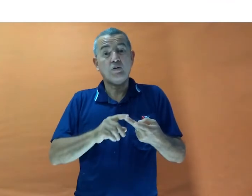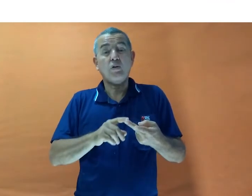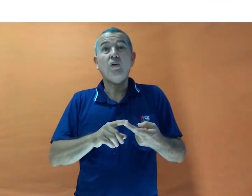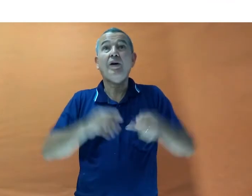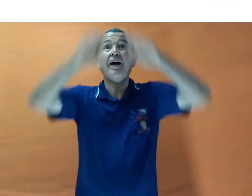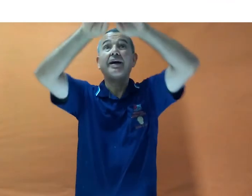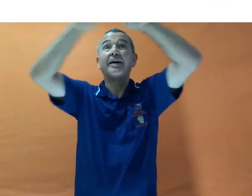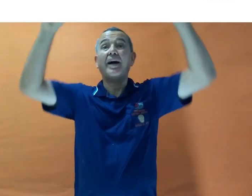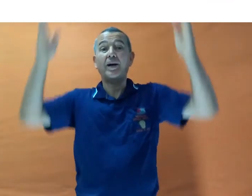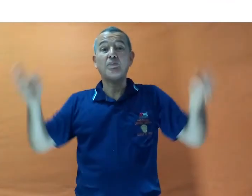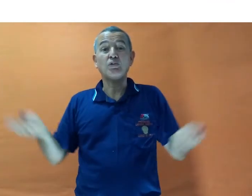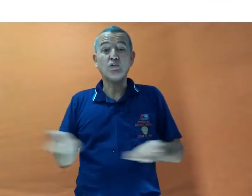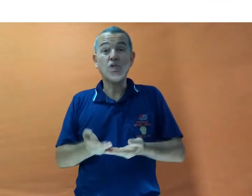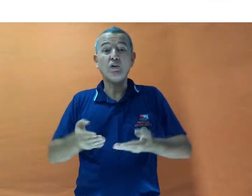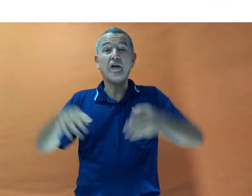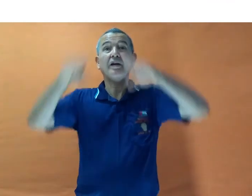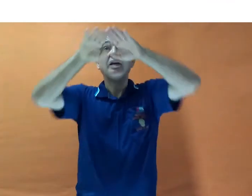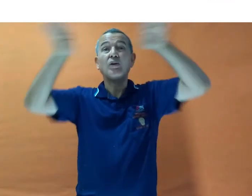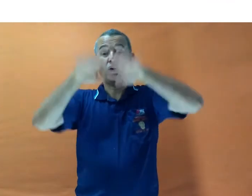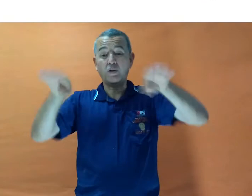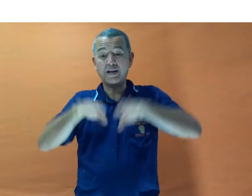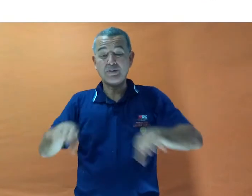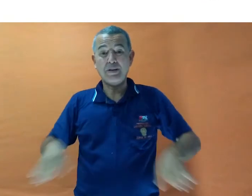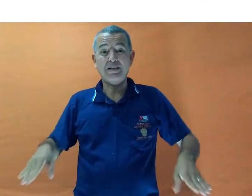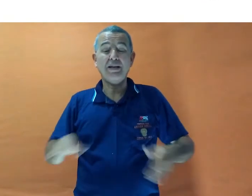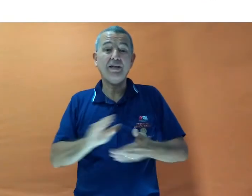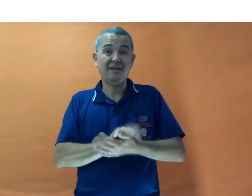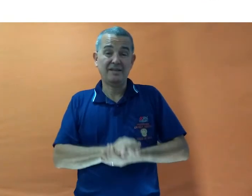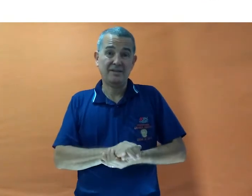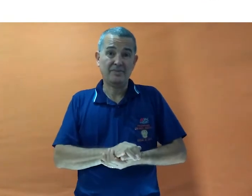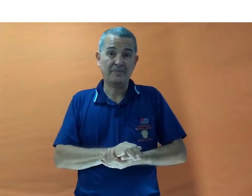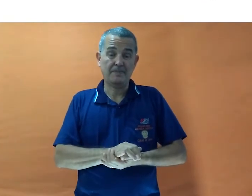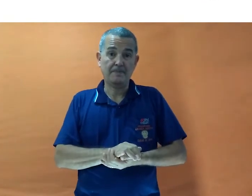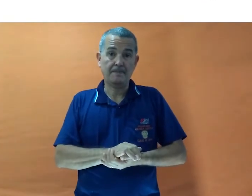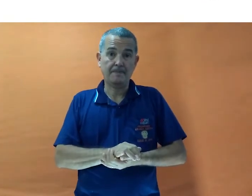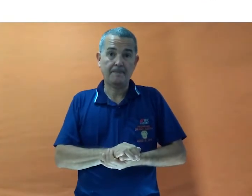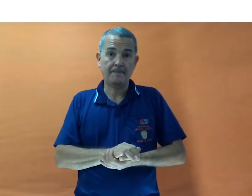Eu posso colocar a moldura e colocar as prateleiras.